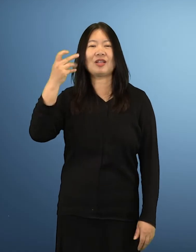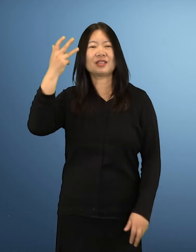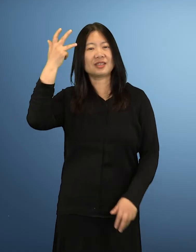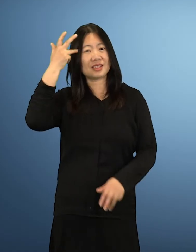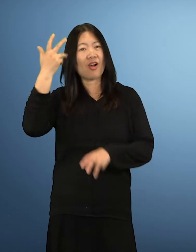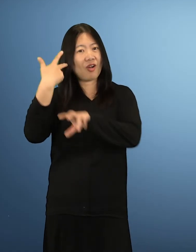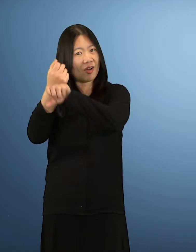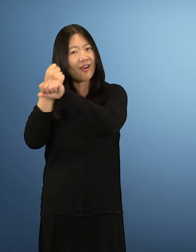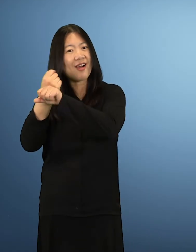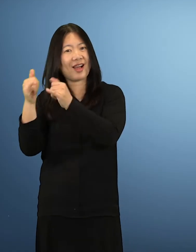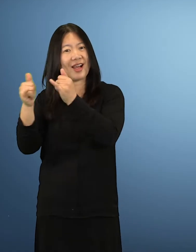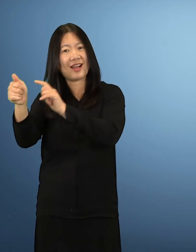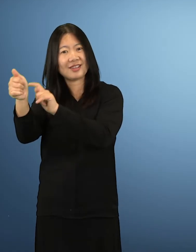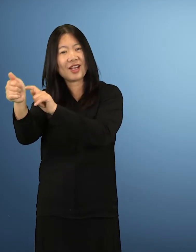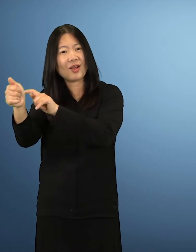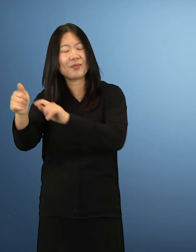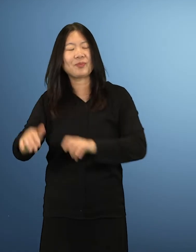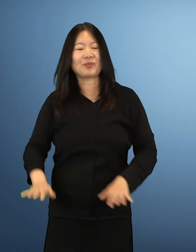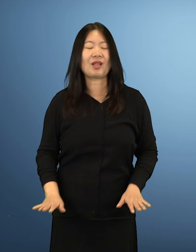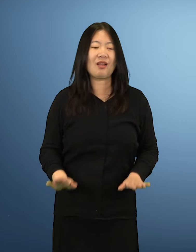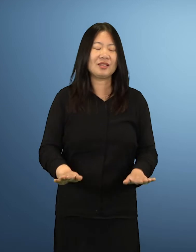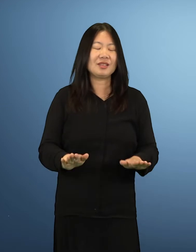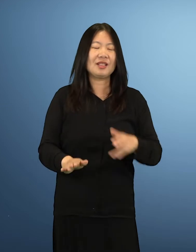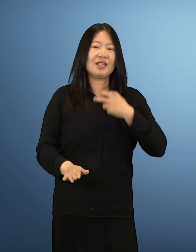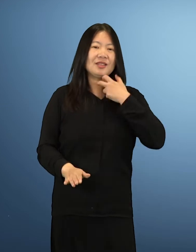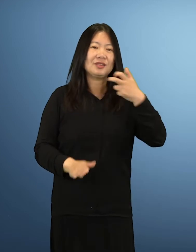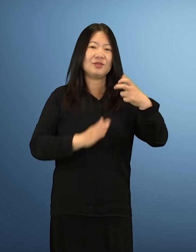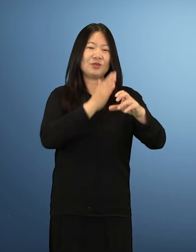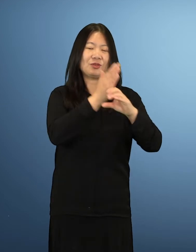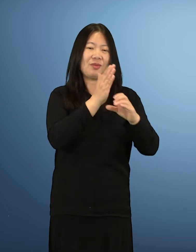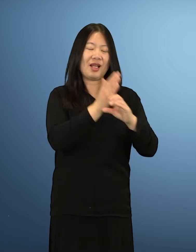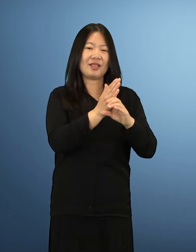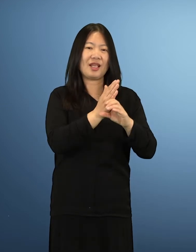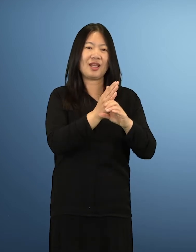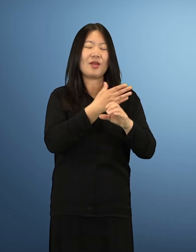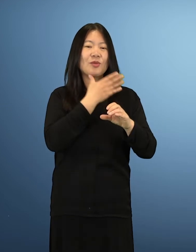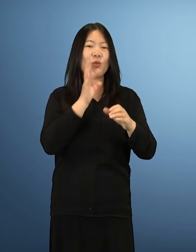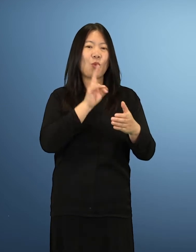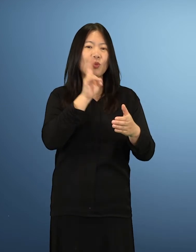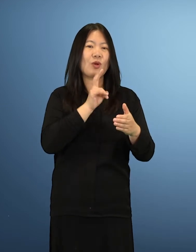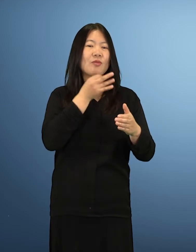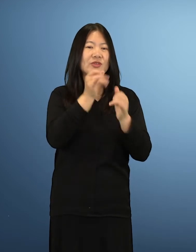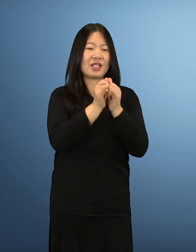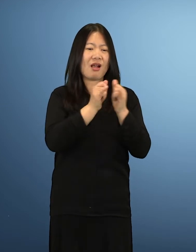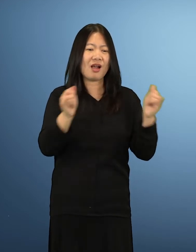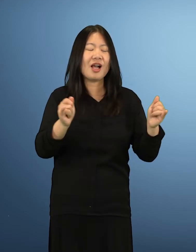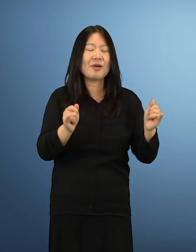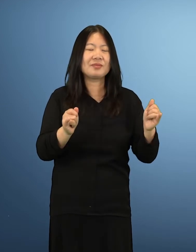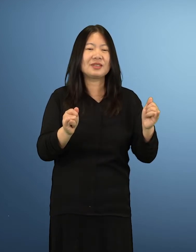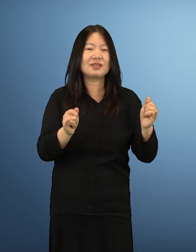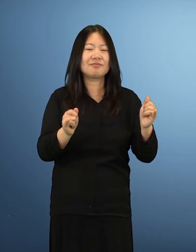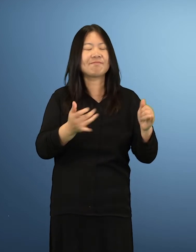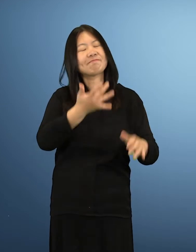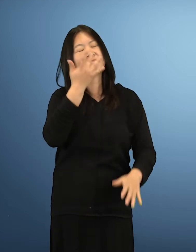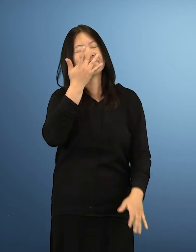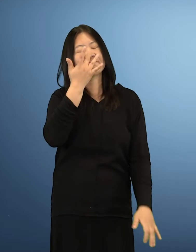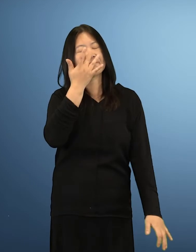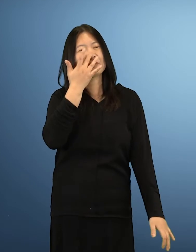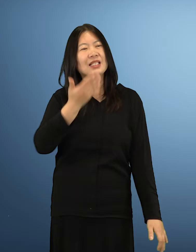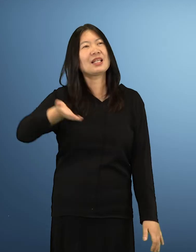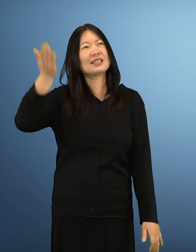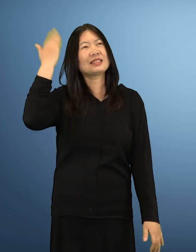끊임없는 70 중반의 노 가객이 담담히 지난